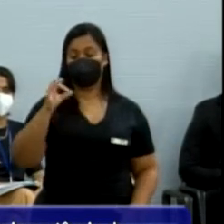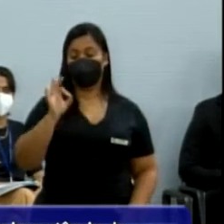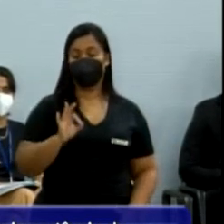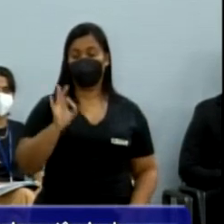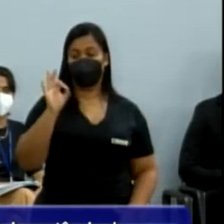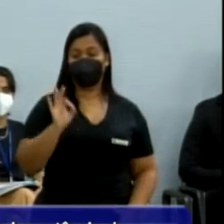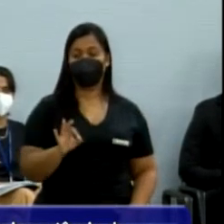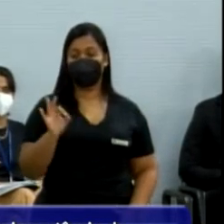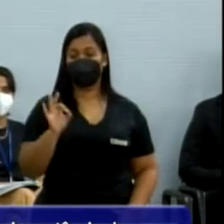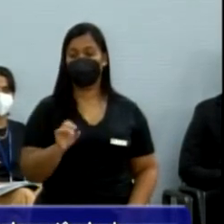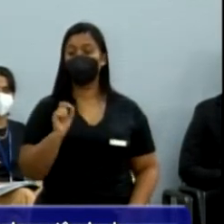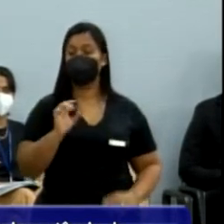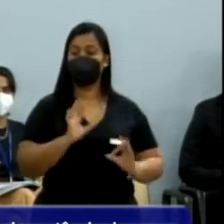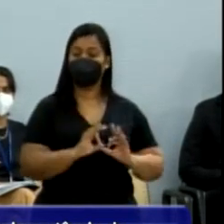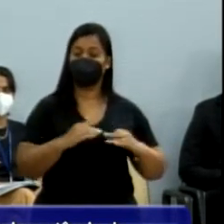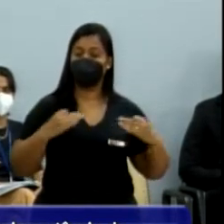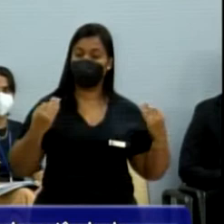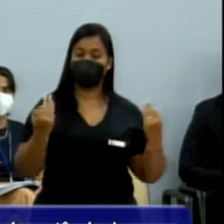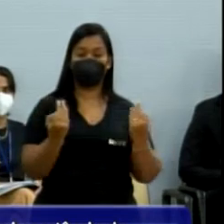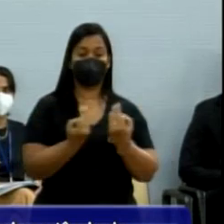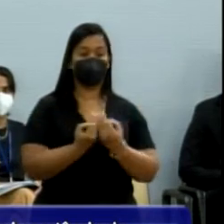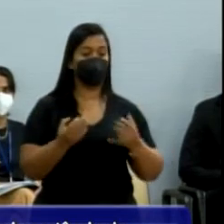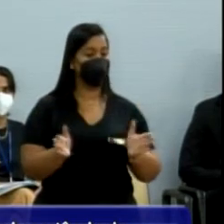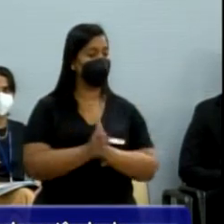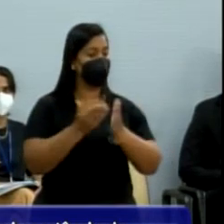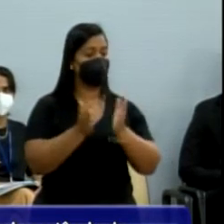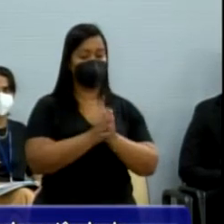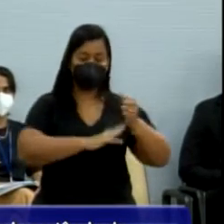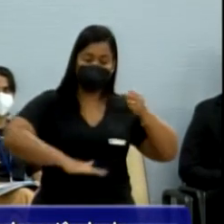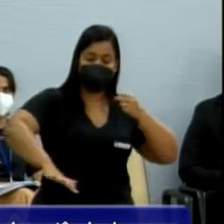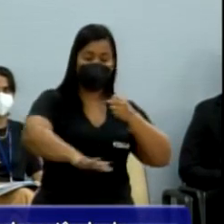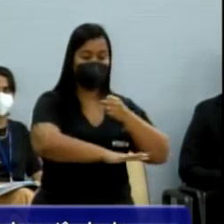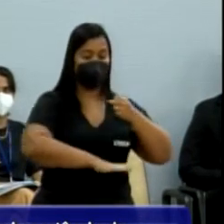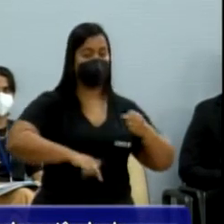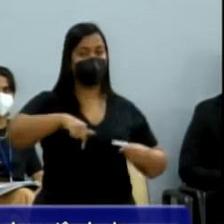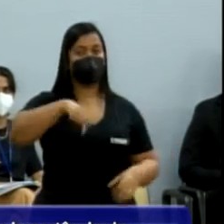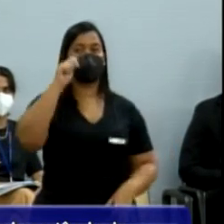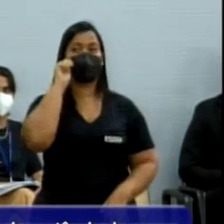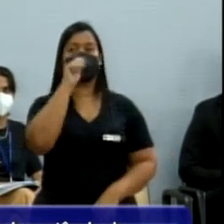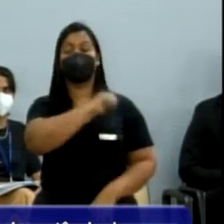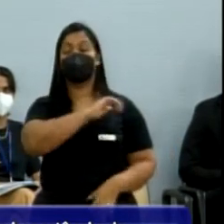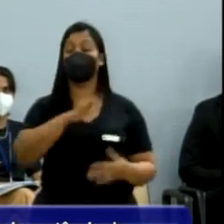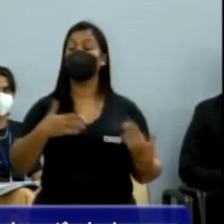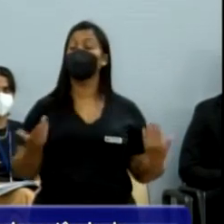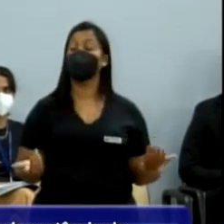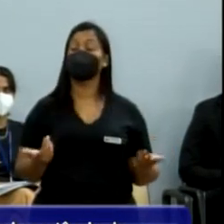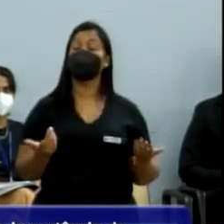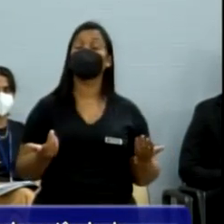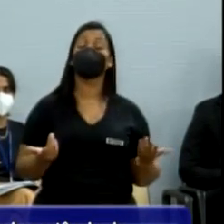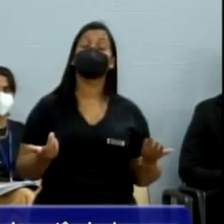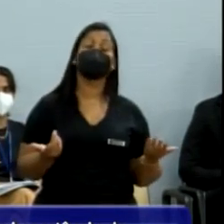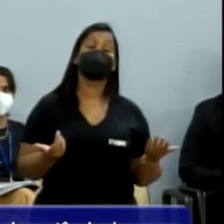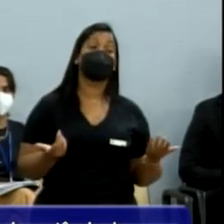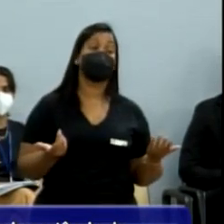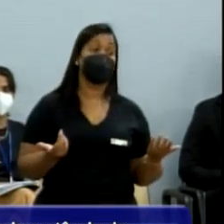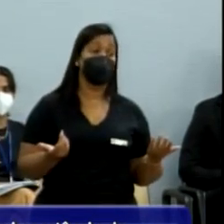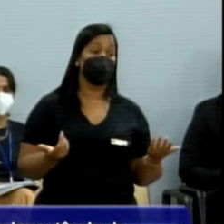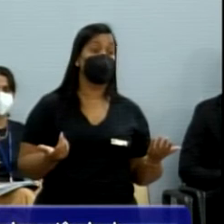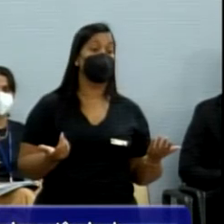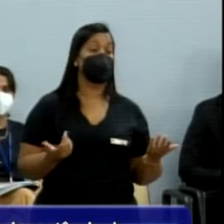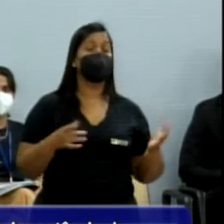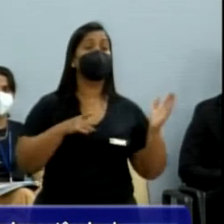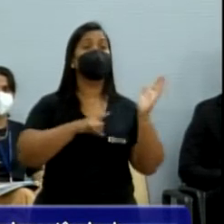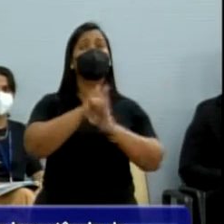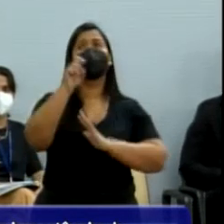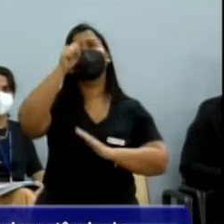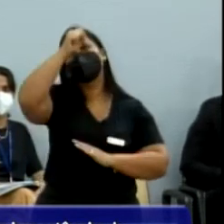143% em famílias em condição de miséria em nossa cidade. Então, a pergunta aqui para o